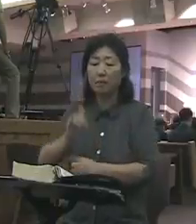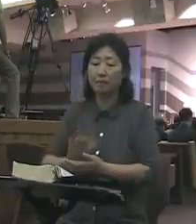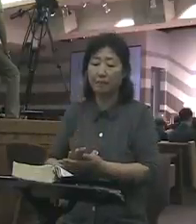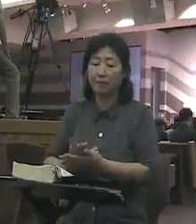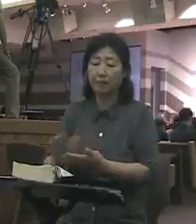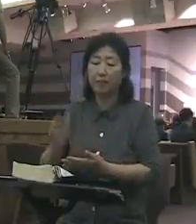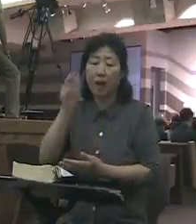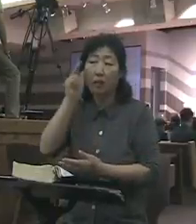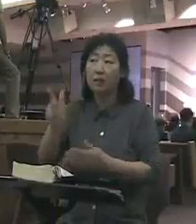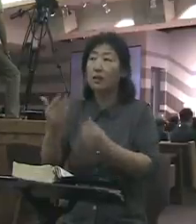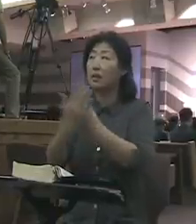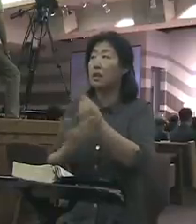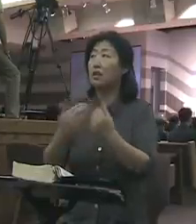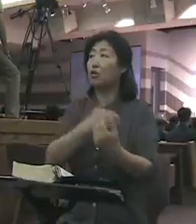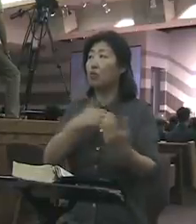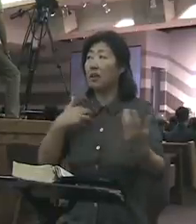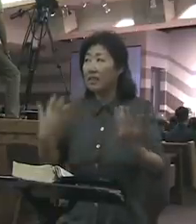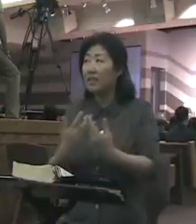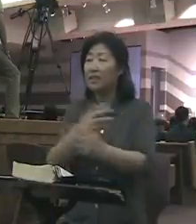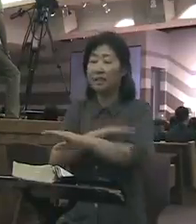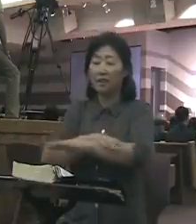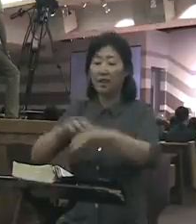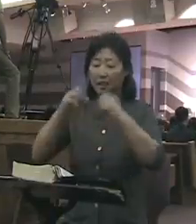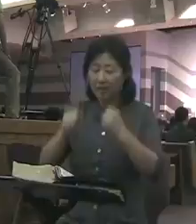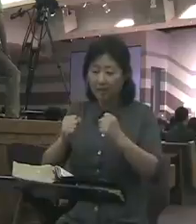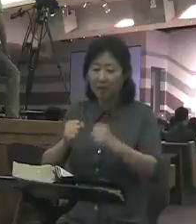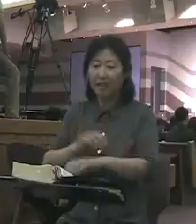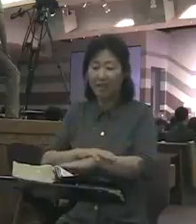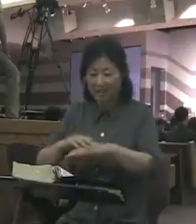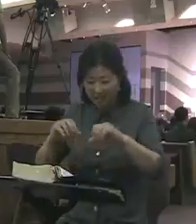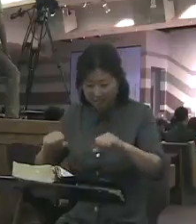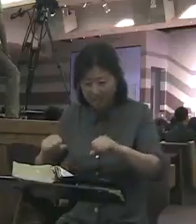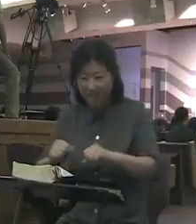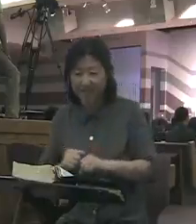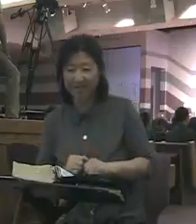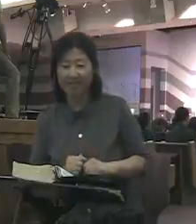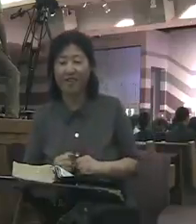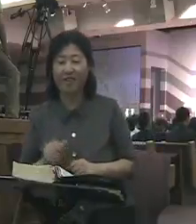은혜 충만하게 잘 계셨습니까? 네. 안녕하셨어요? 네. 오케이, 좋습니다.